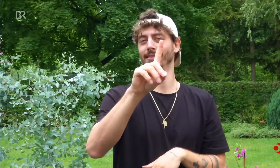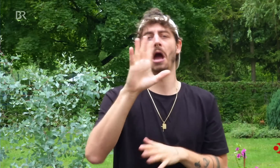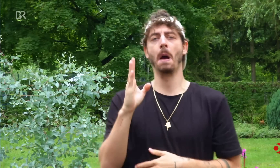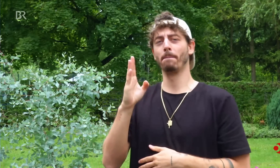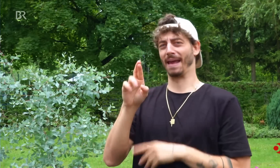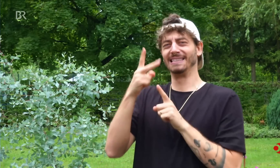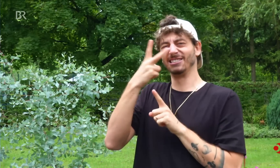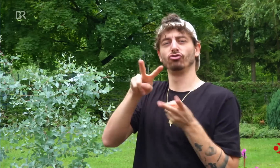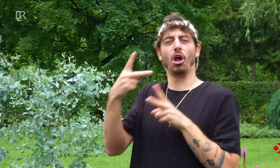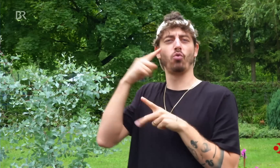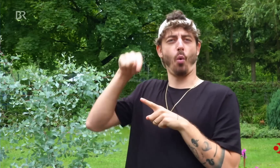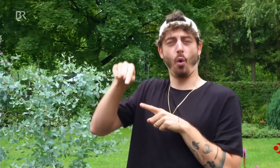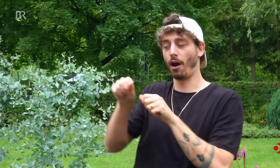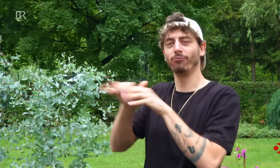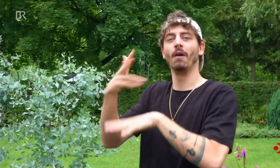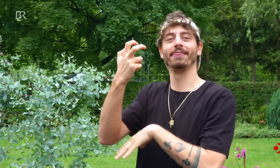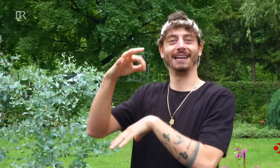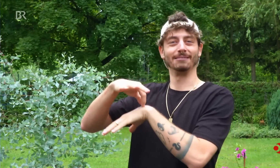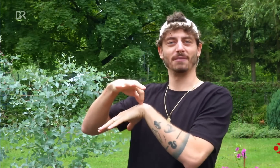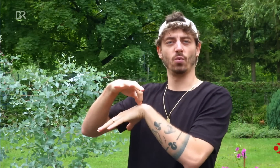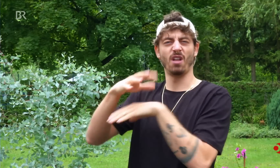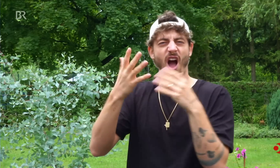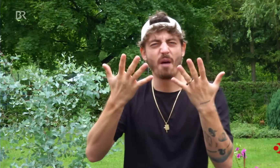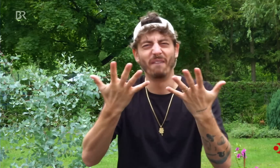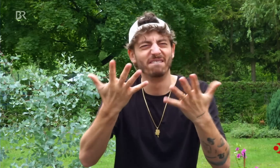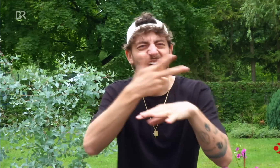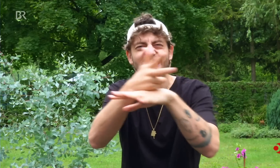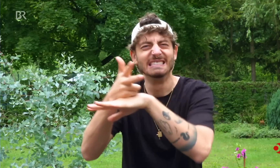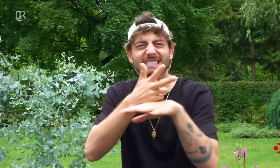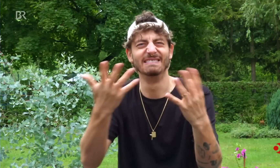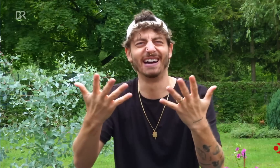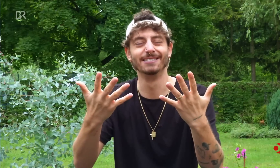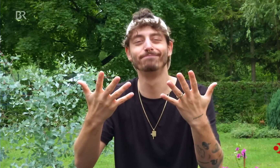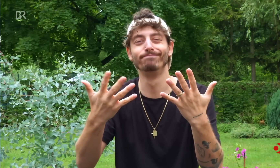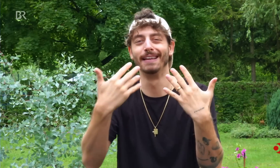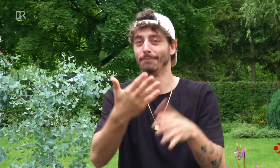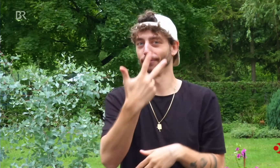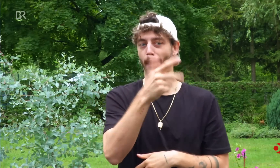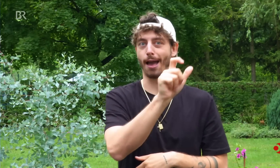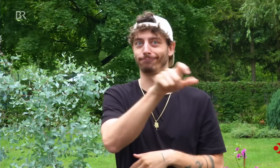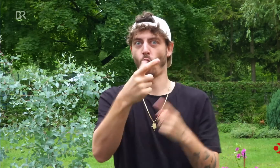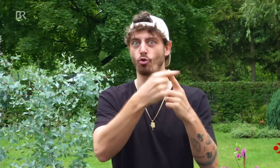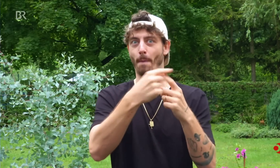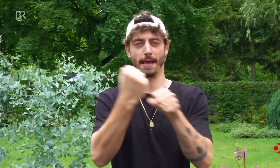der leicht gekürzt auf 30 Minuten auch bei Sehen statt Hören zu sehen sein wird. In dem Film geht es um